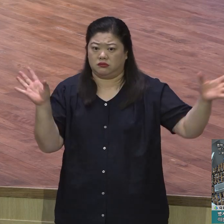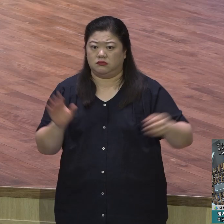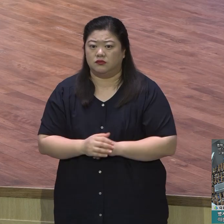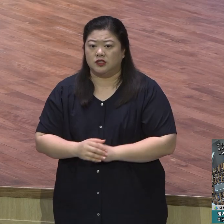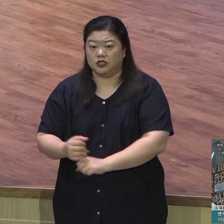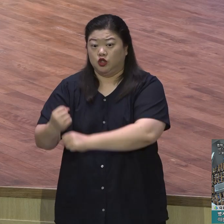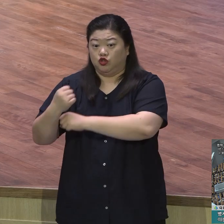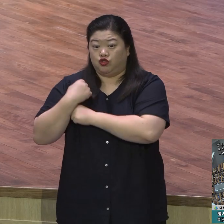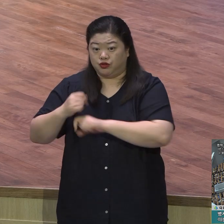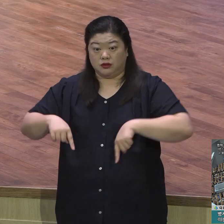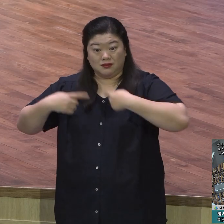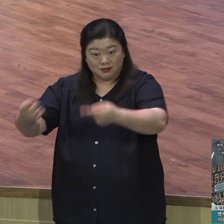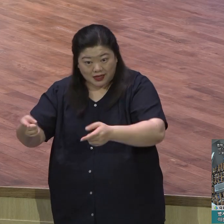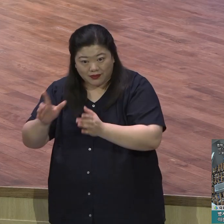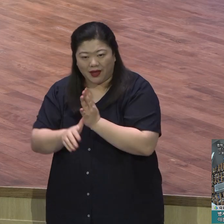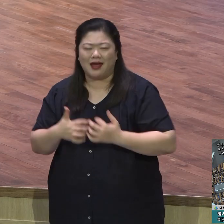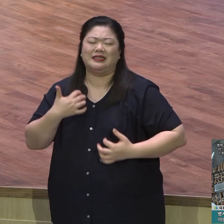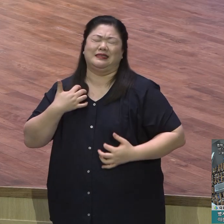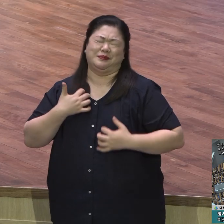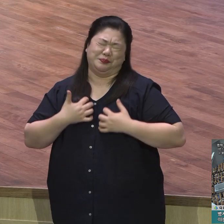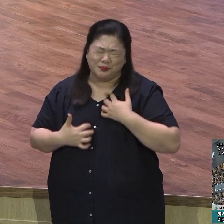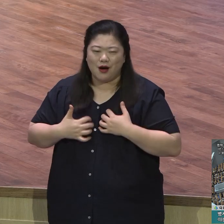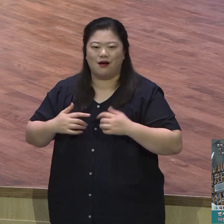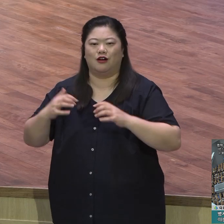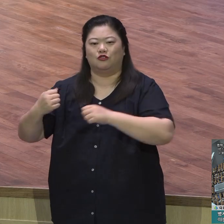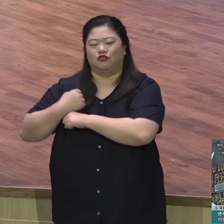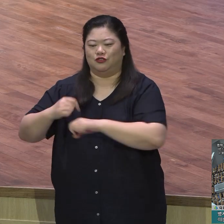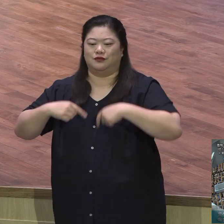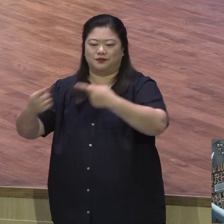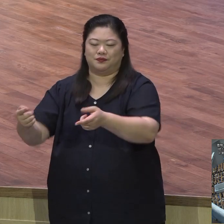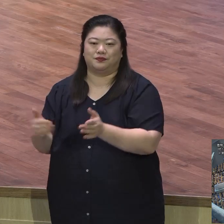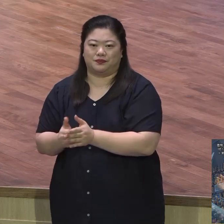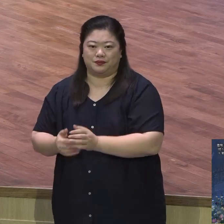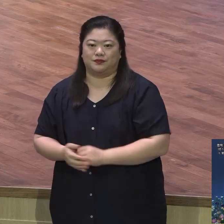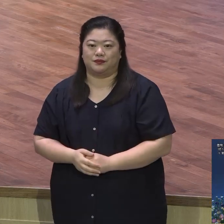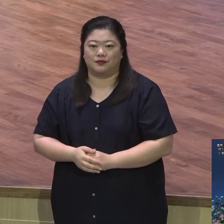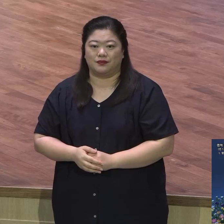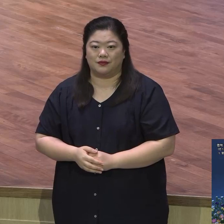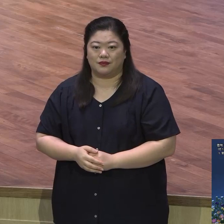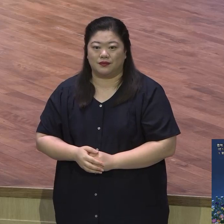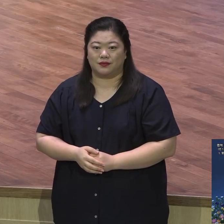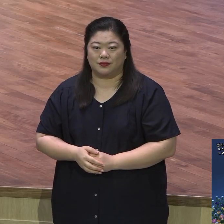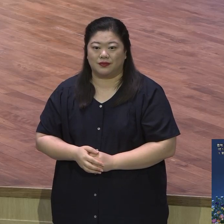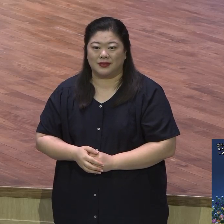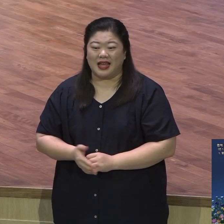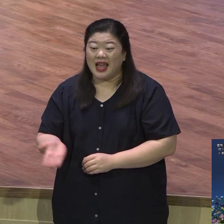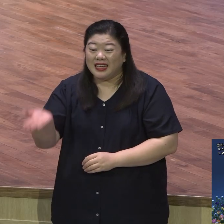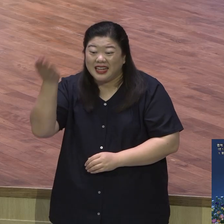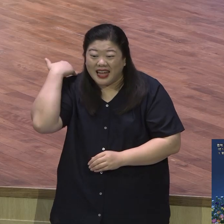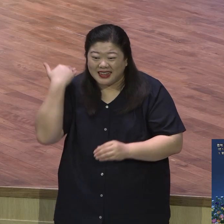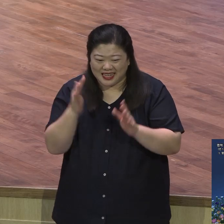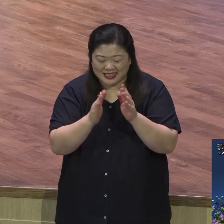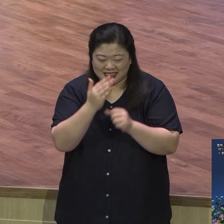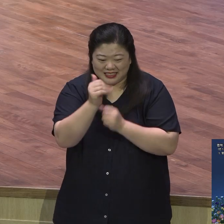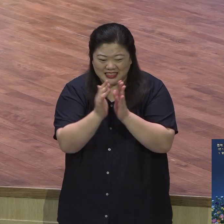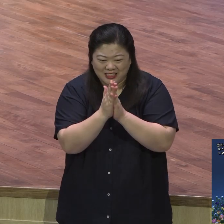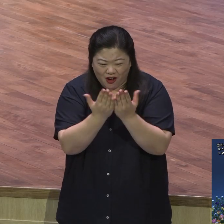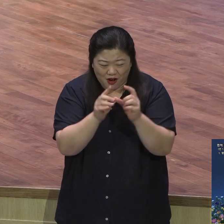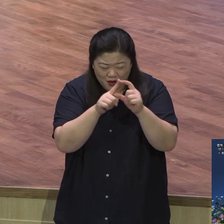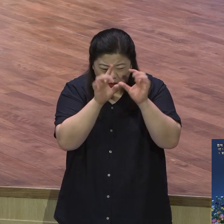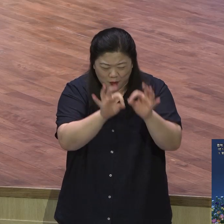모집한 자를 기쁘게 하려 합니다. 이라. 전에 성경에는 군사라고 그랬죠. 요즘 새로 개혁성경에는 병사랑 군사랑